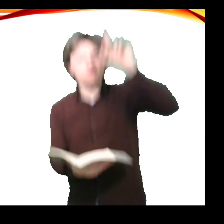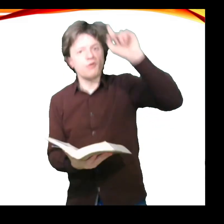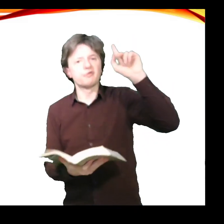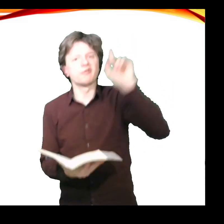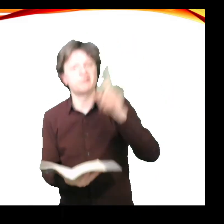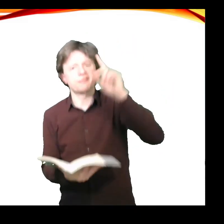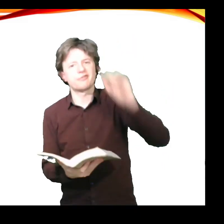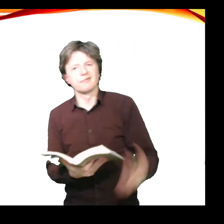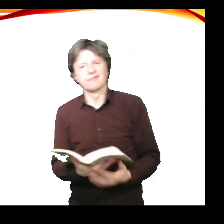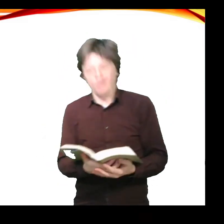van de tekst.